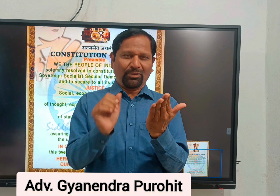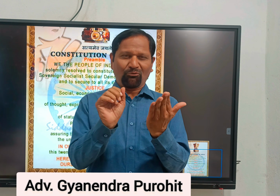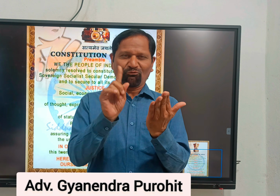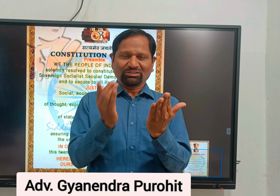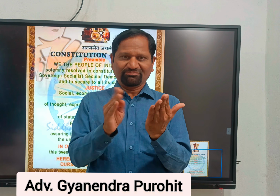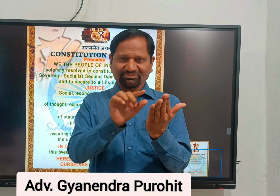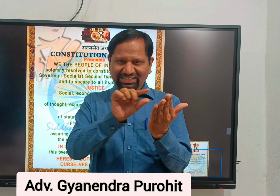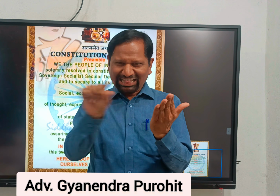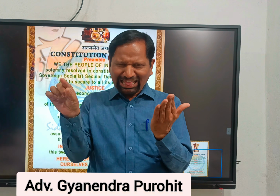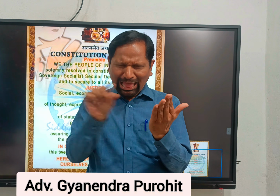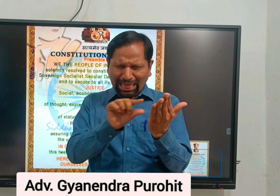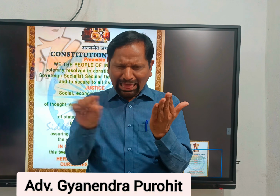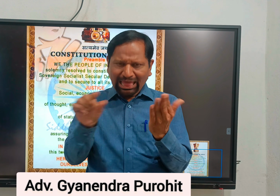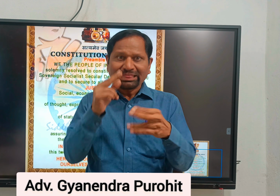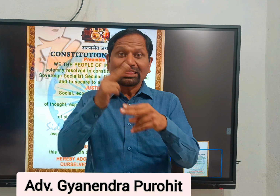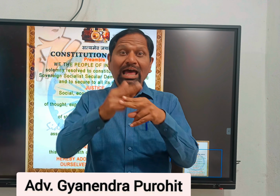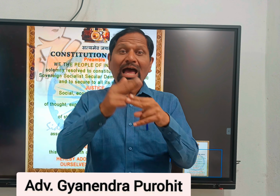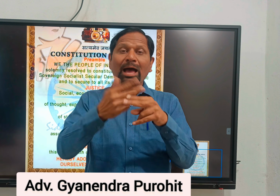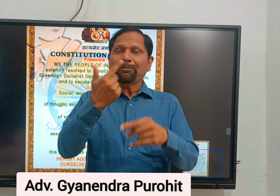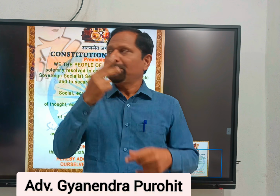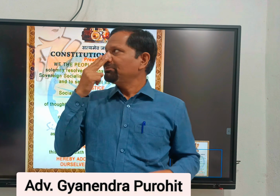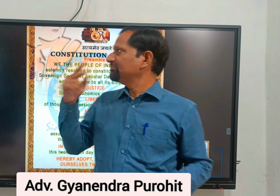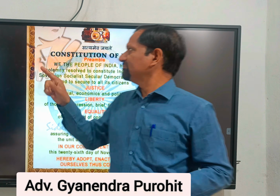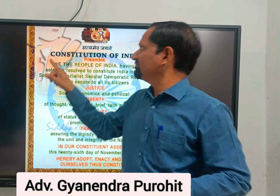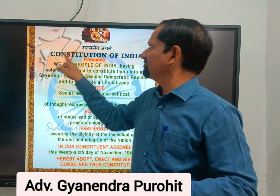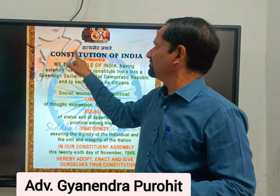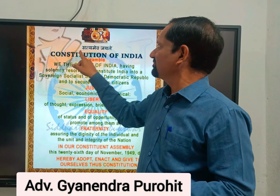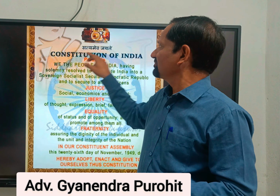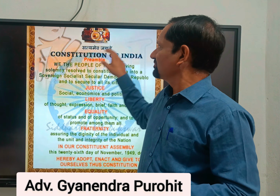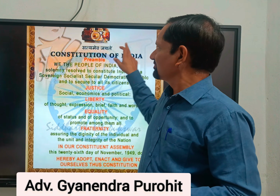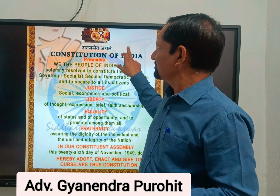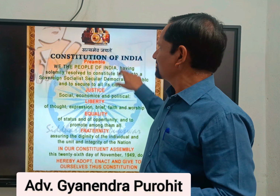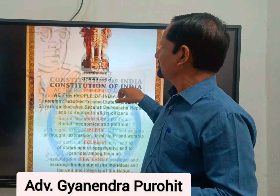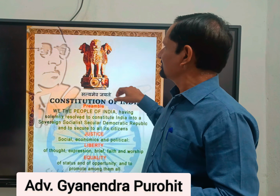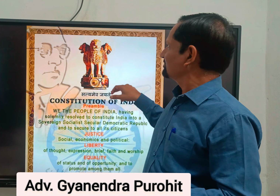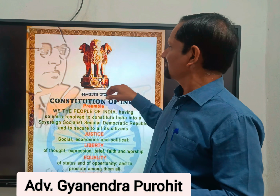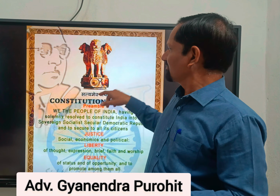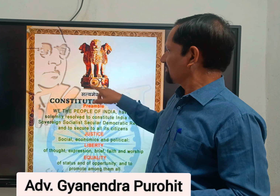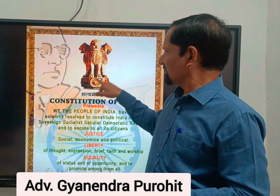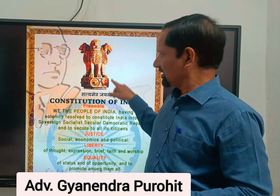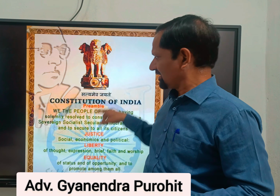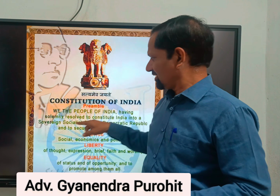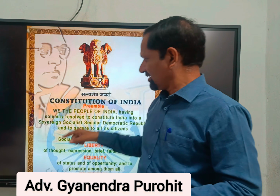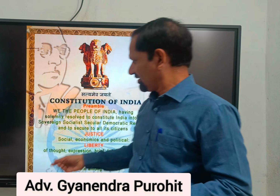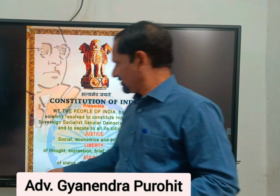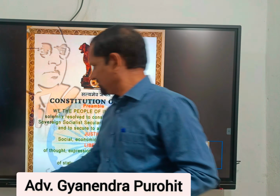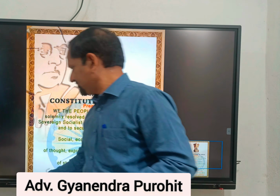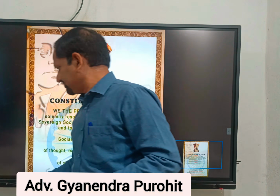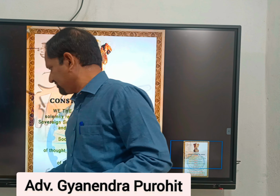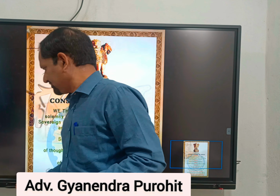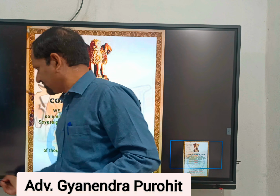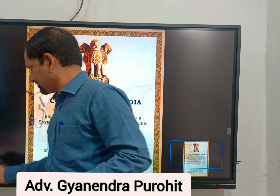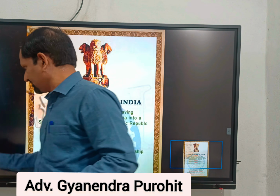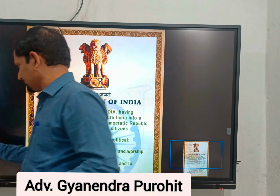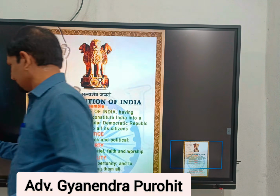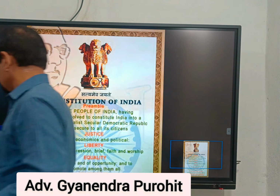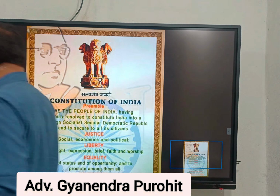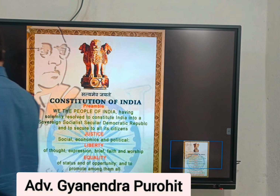किताब, यदि हम कहें कि संविधान की जो पुस्तक है, ग्रंथ है, उसका प्रथम पृष्ठ खोलते हैं तो सबसे प्रथम